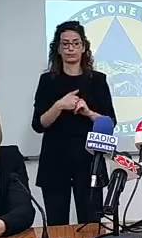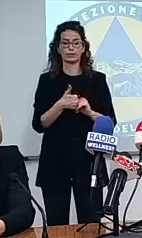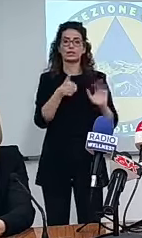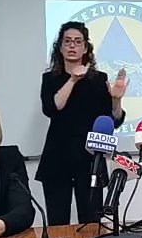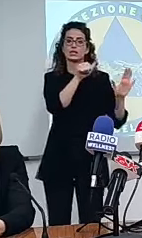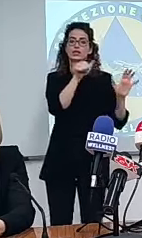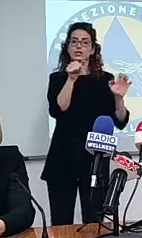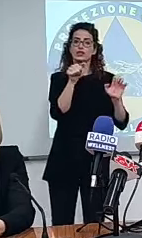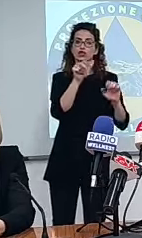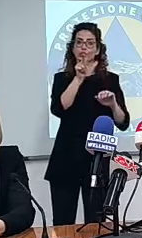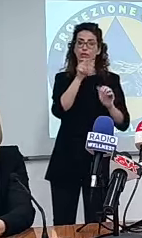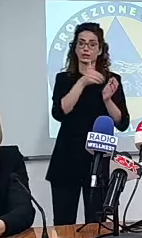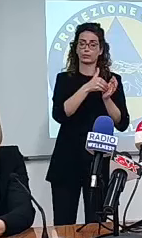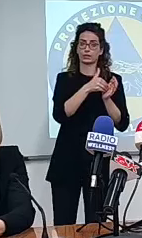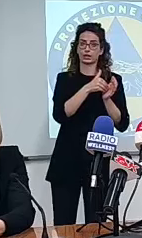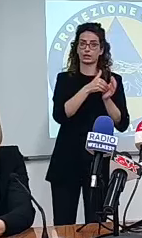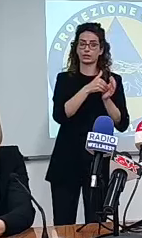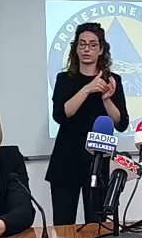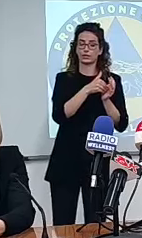603.000, la prima dose